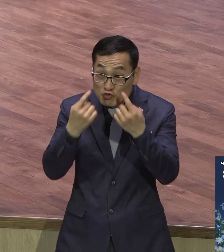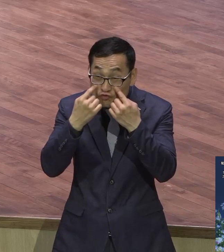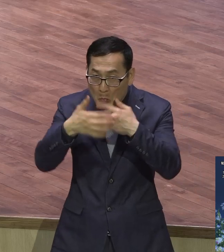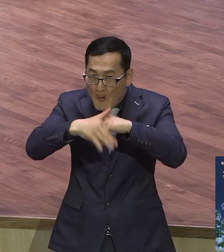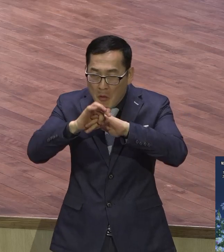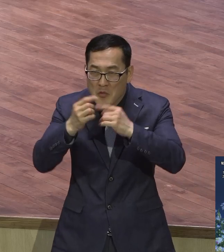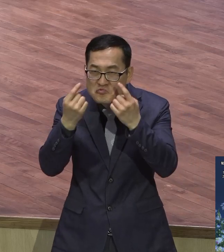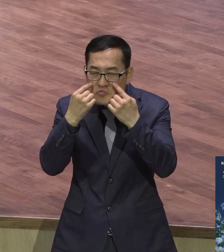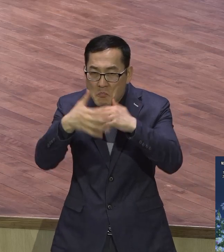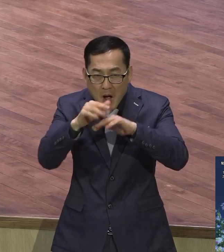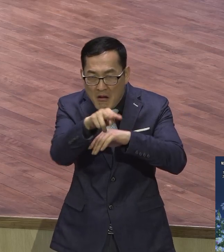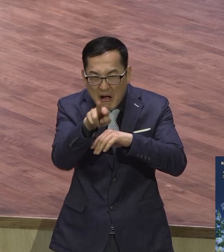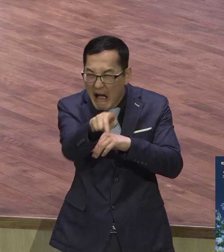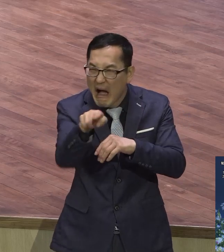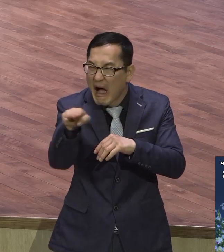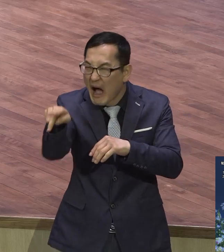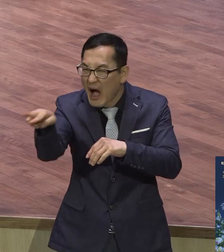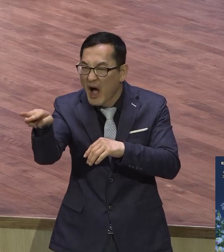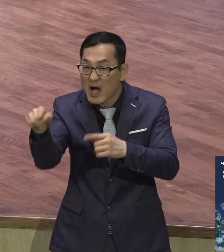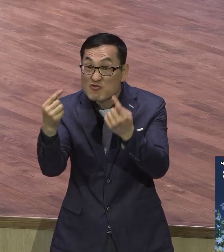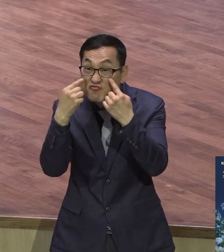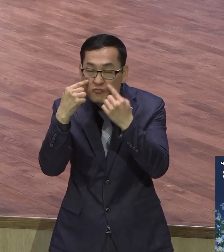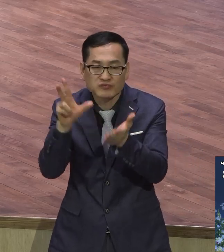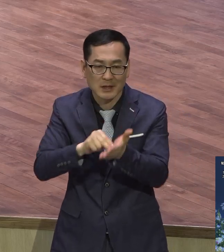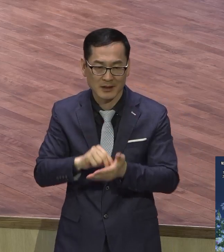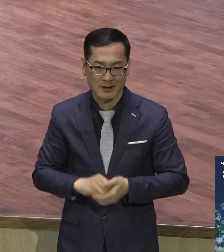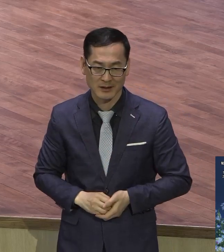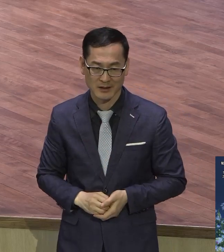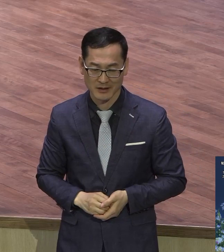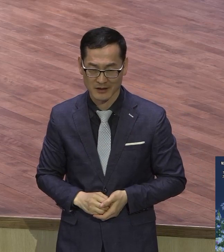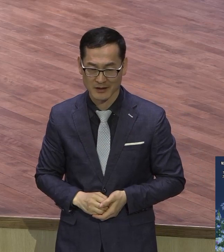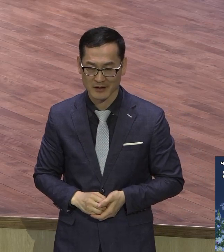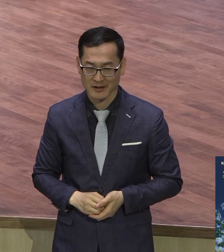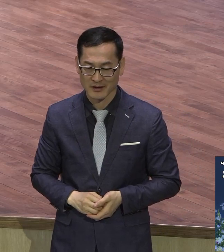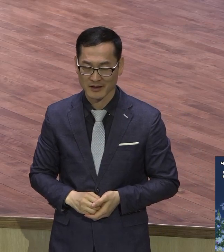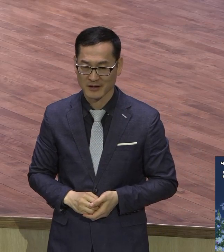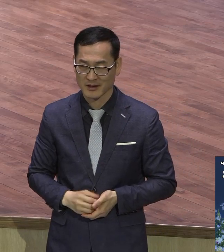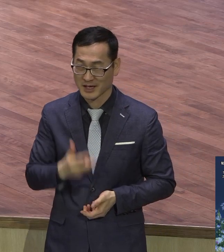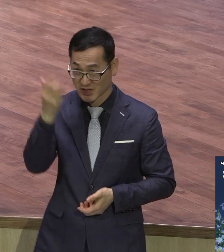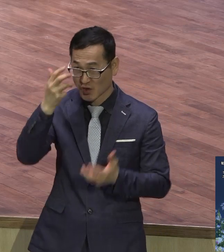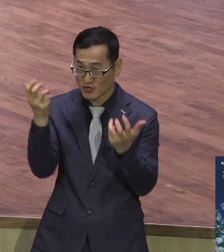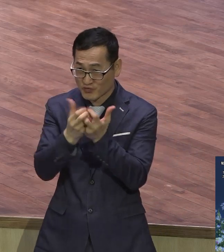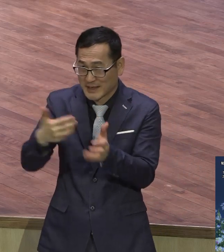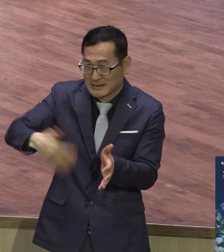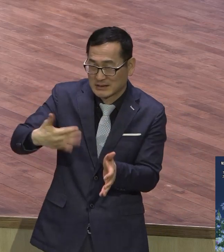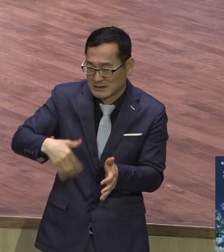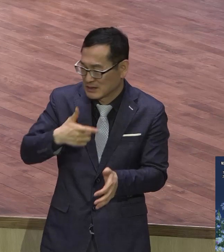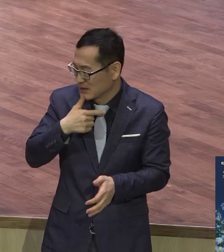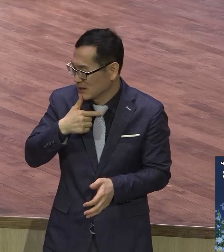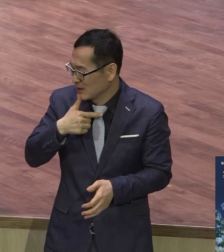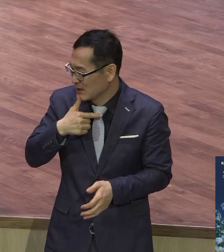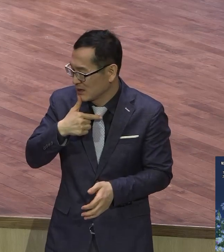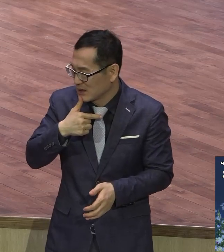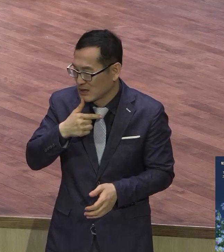내 생각하는 것이 이거 문제구나. 보험적이 아니구나. 내가 성령 충만 안 한구나. 그렇게 빨리 생각해요.